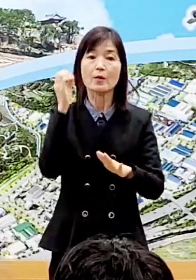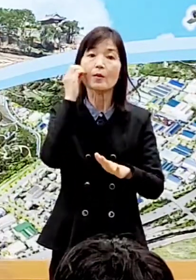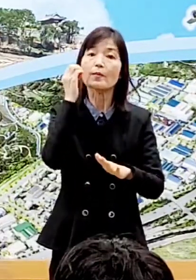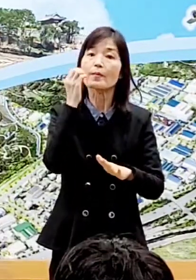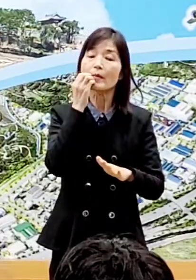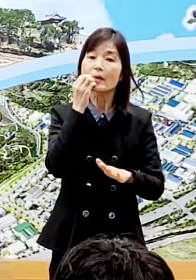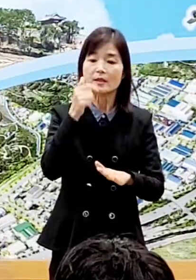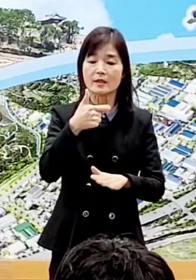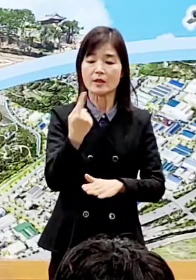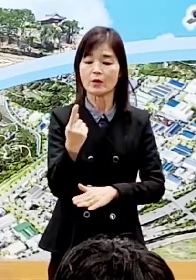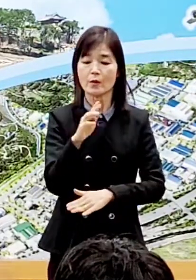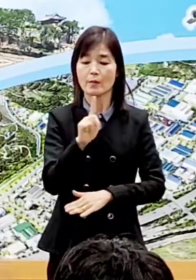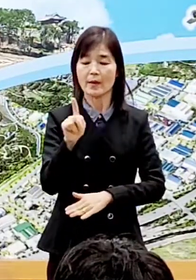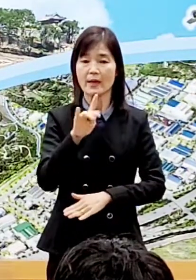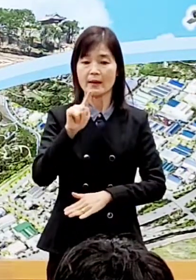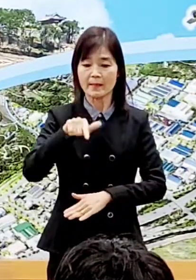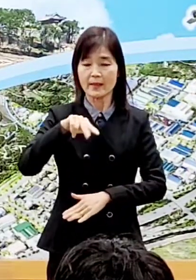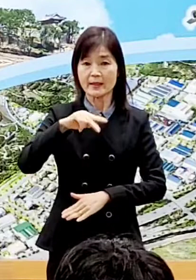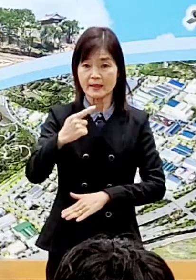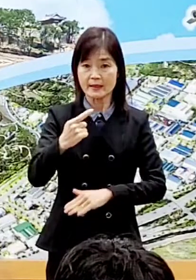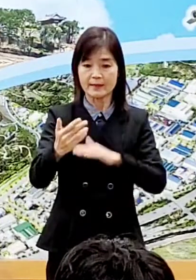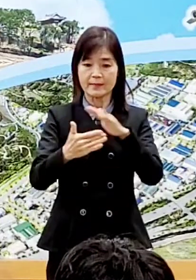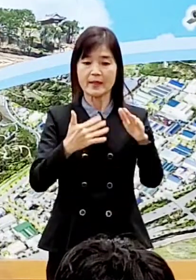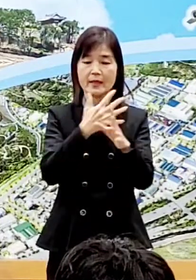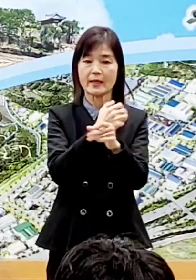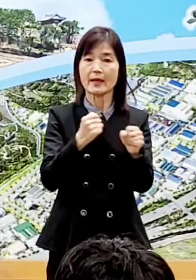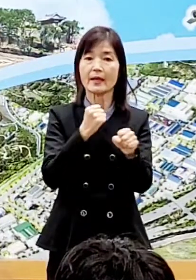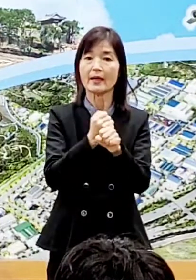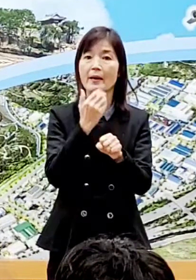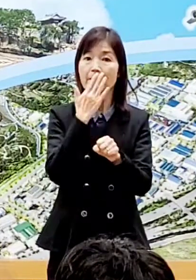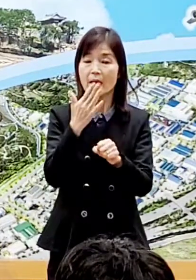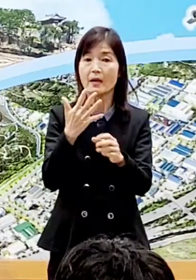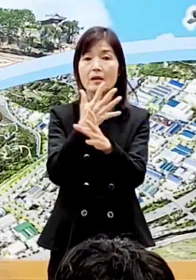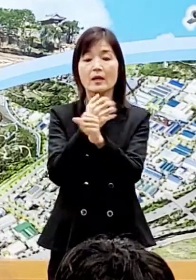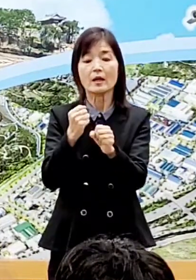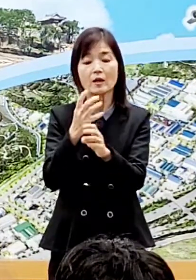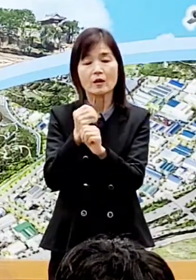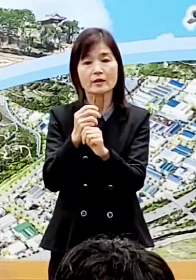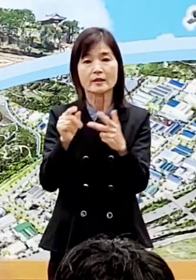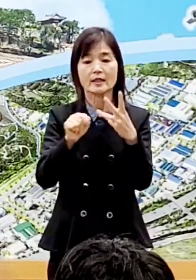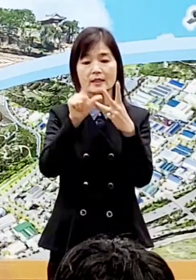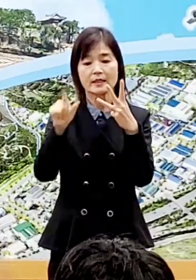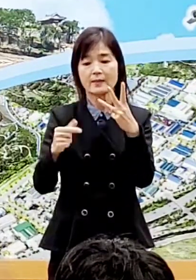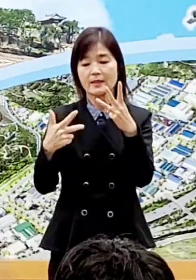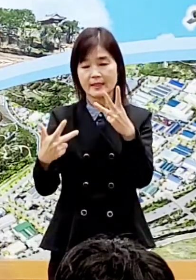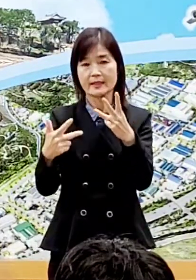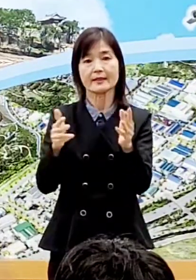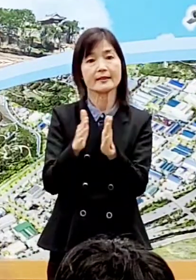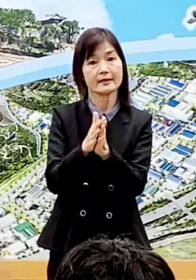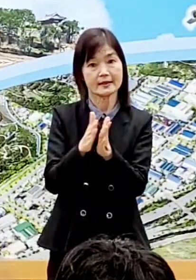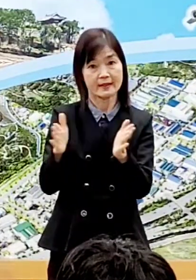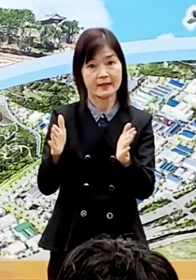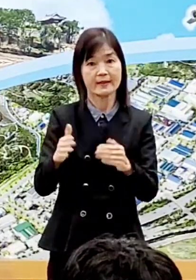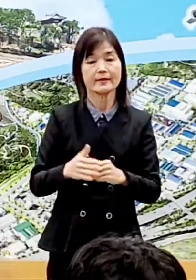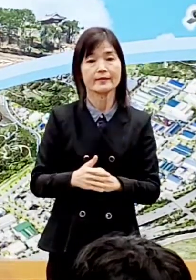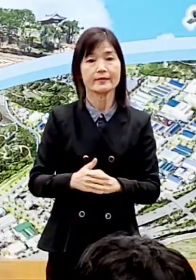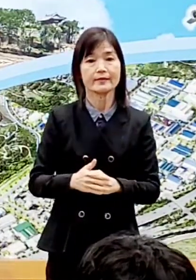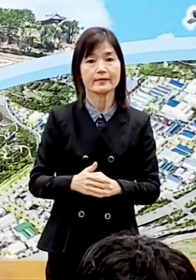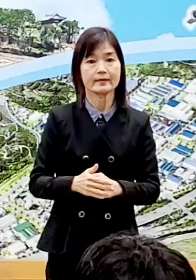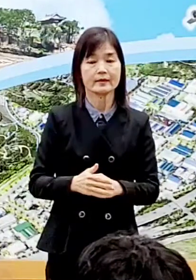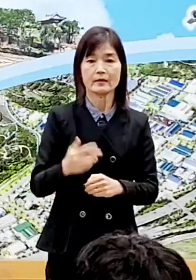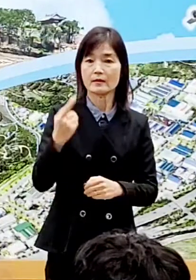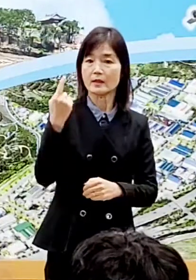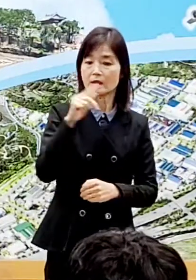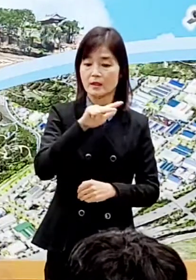노바백스 접종 사전 예약이 가능하고, 예약자 접종은 다음 달 7일부터 시작됩니다. 이와 함께 우리